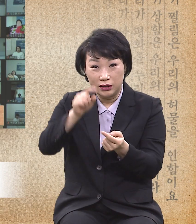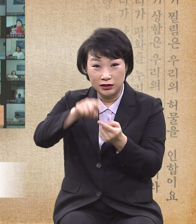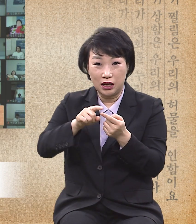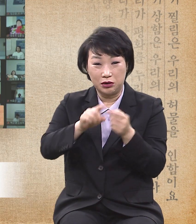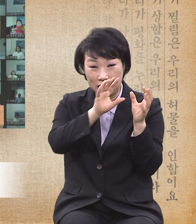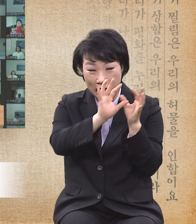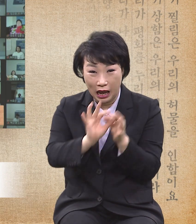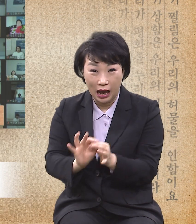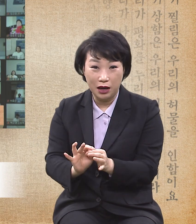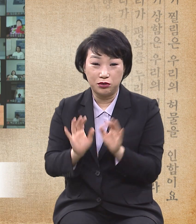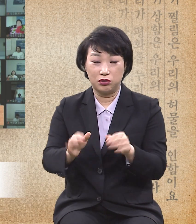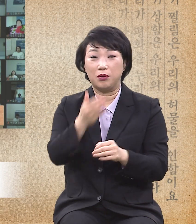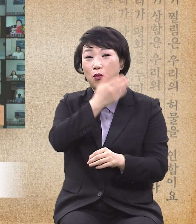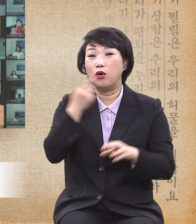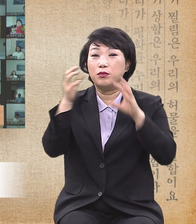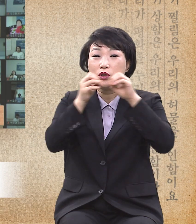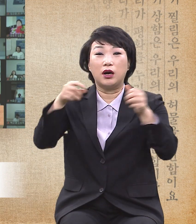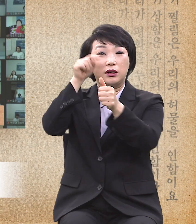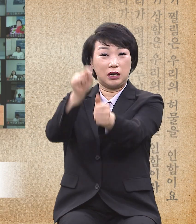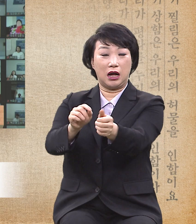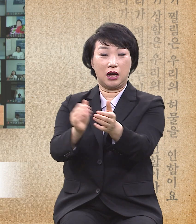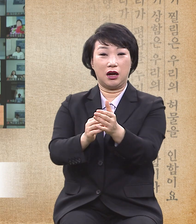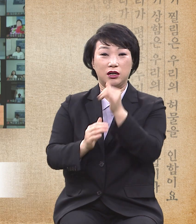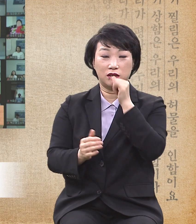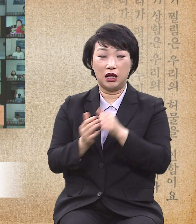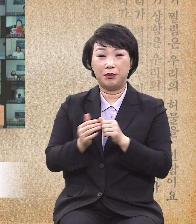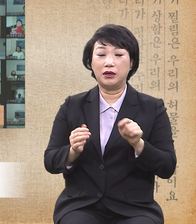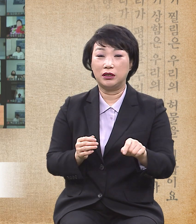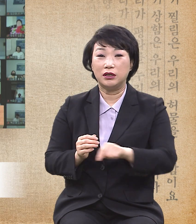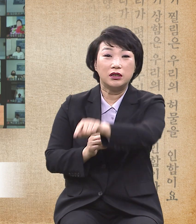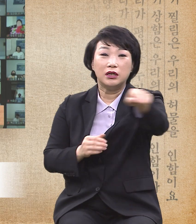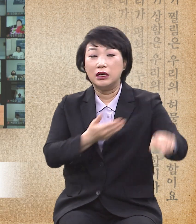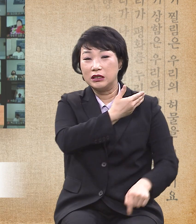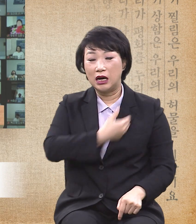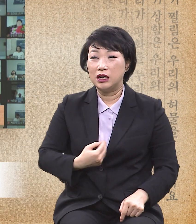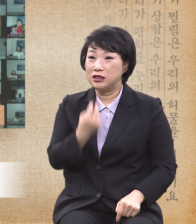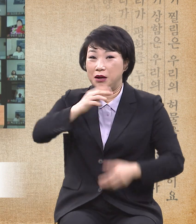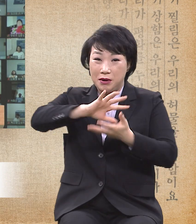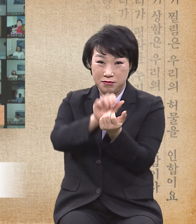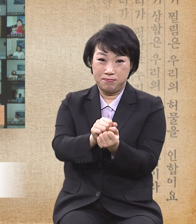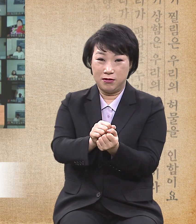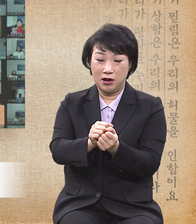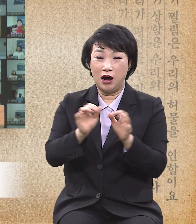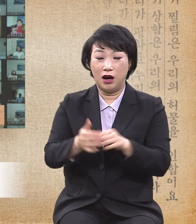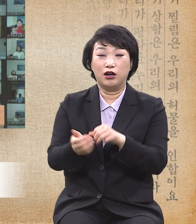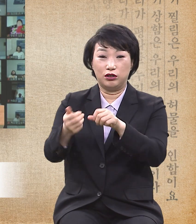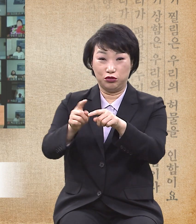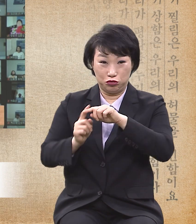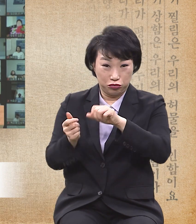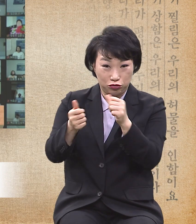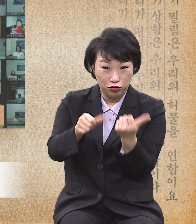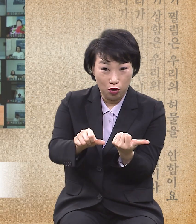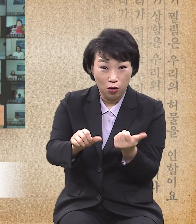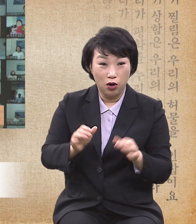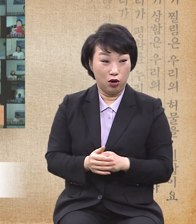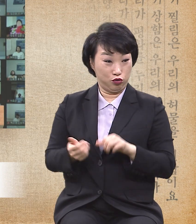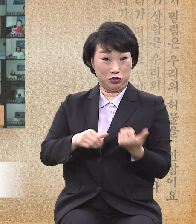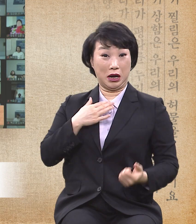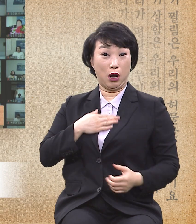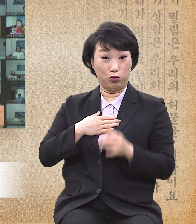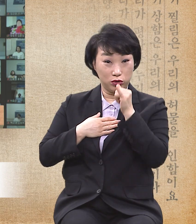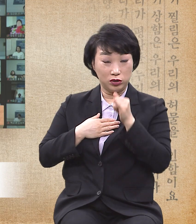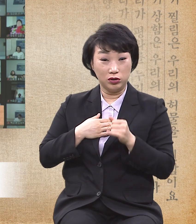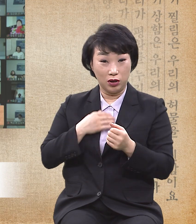이렇게 계속 복음을 전하니 그들은 생명 바쳐 순종하는 겁니다. 죽는지 빤히 알면서.